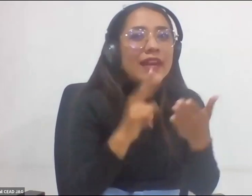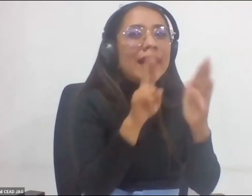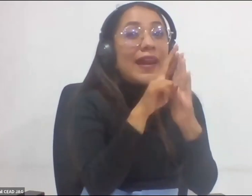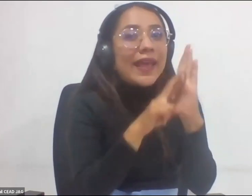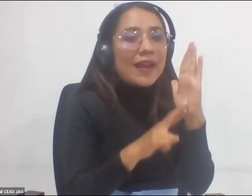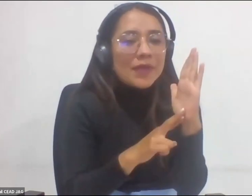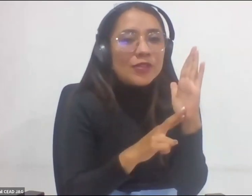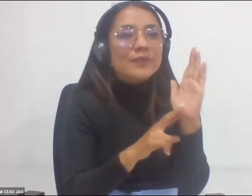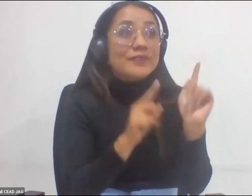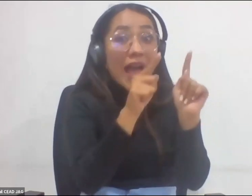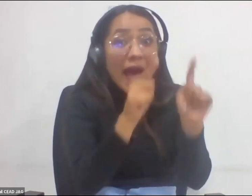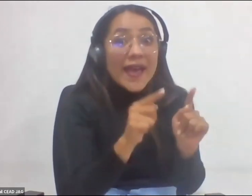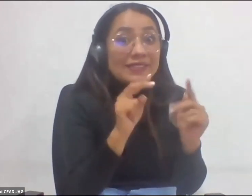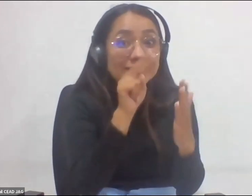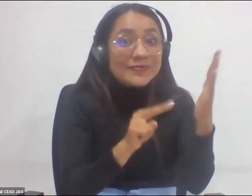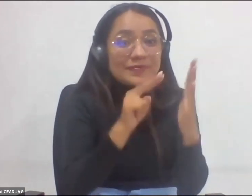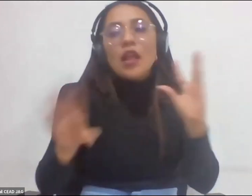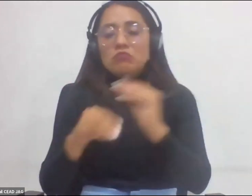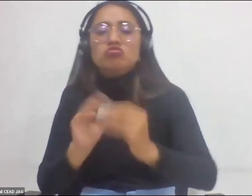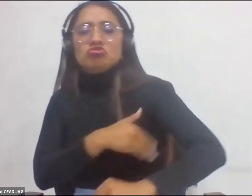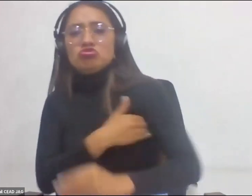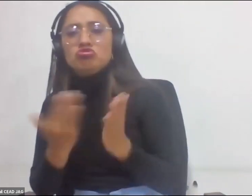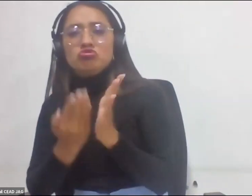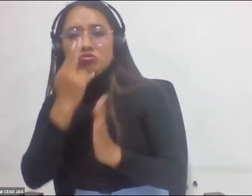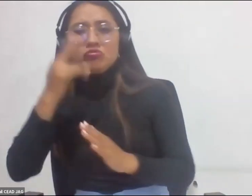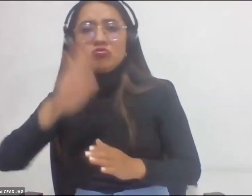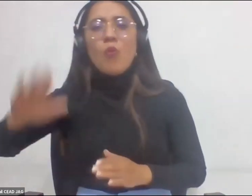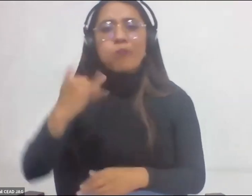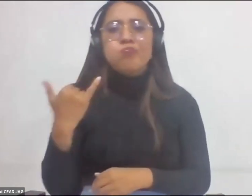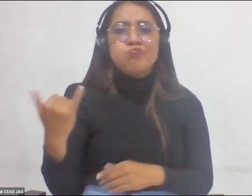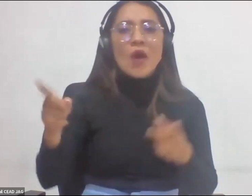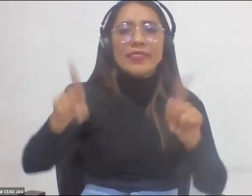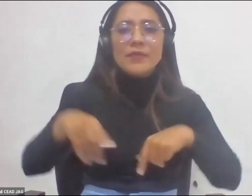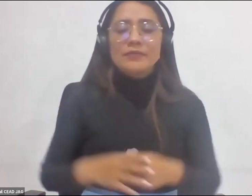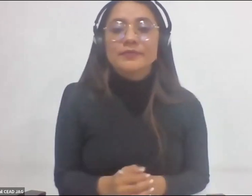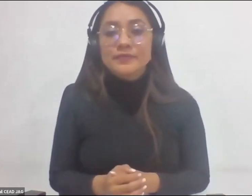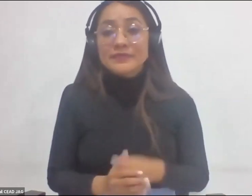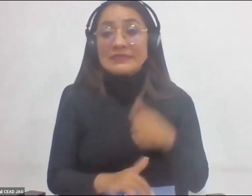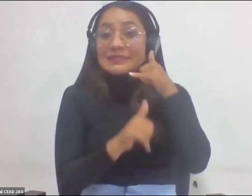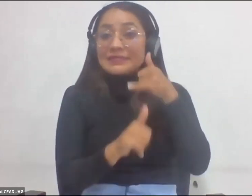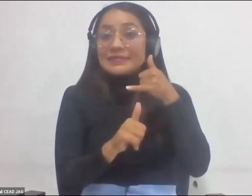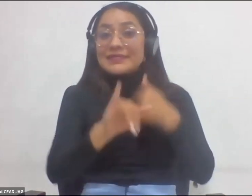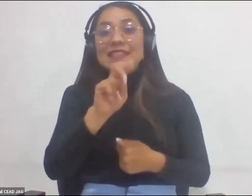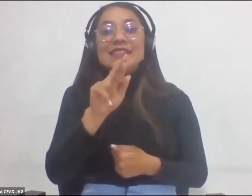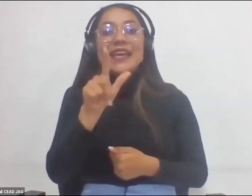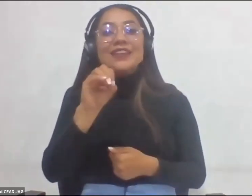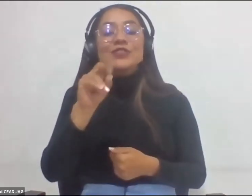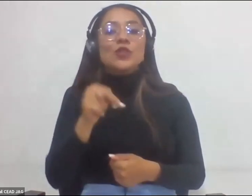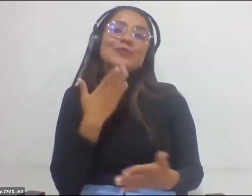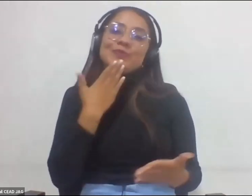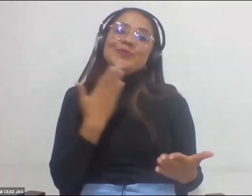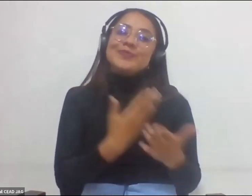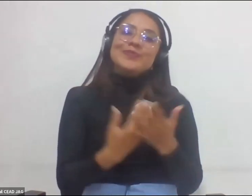aparece en la página en el sitio del Ministerio de Educación nacional querido ingeniero jerson Muchísimas gracias